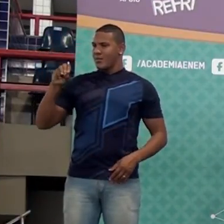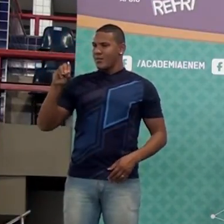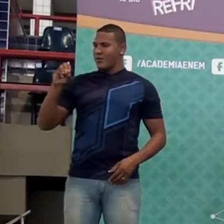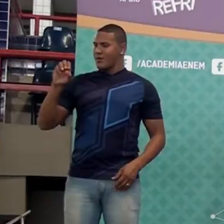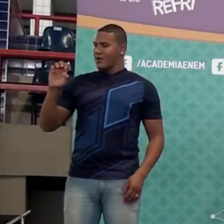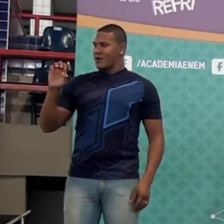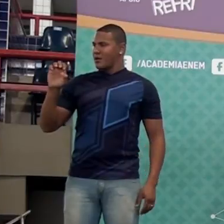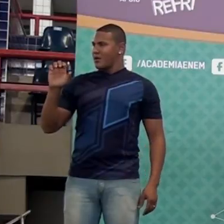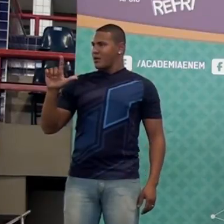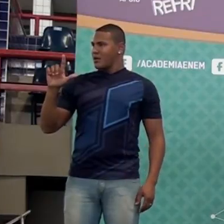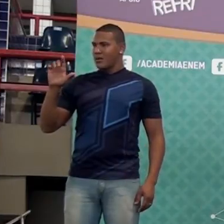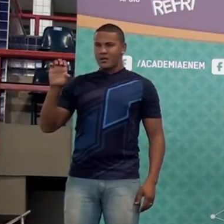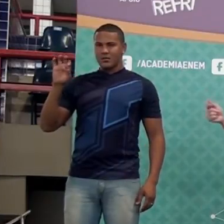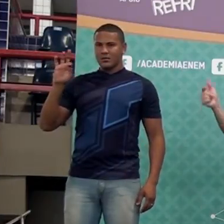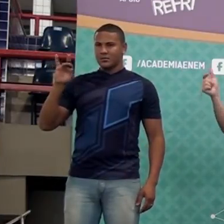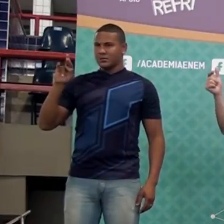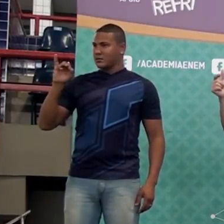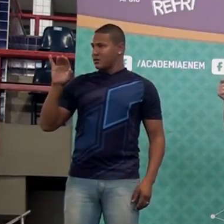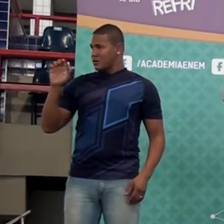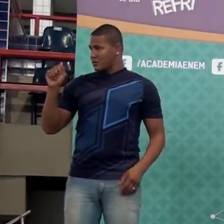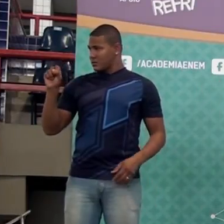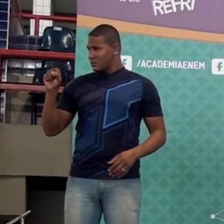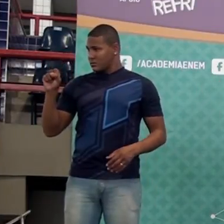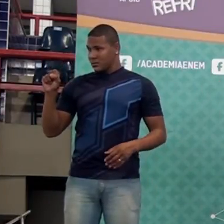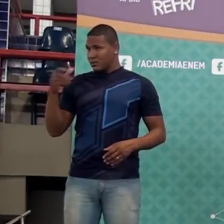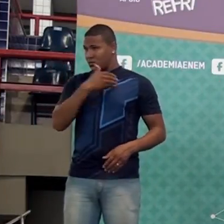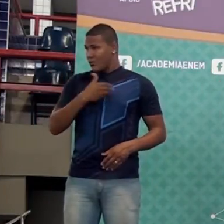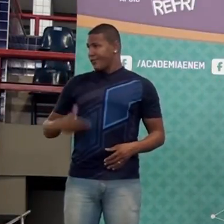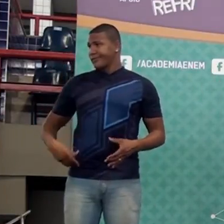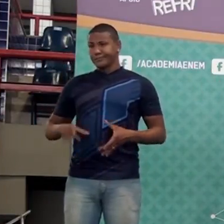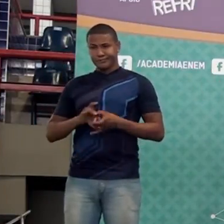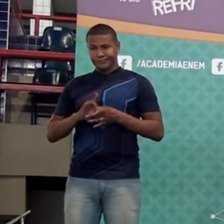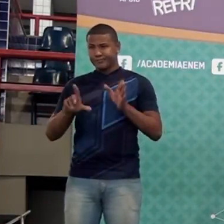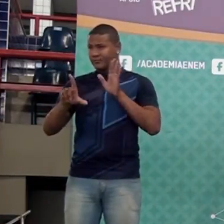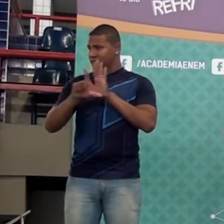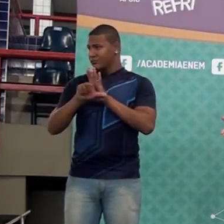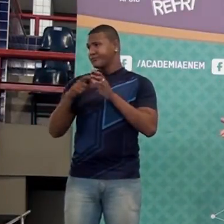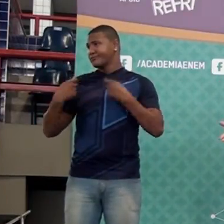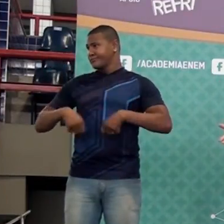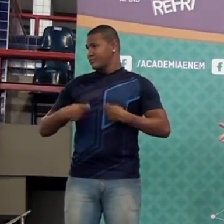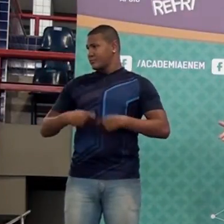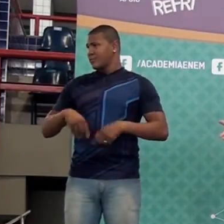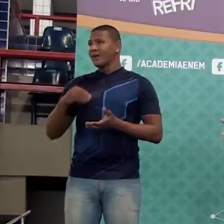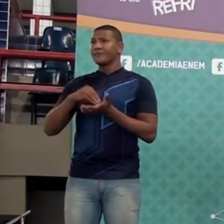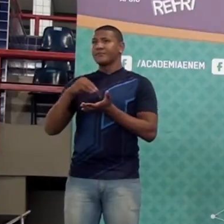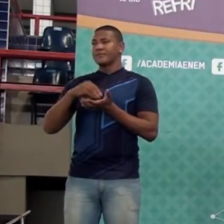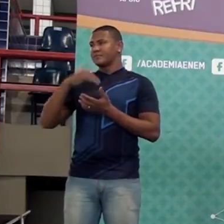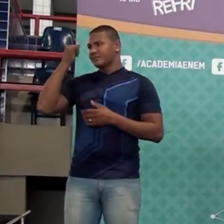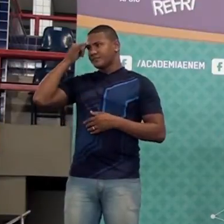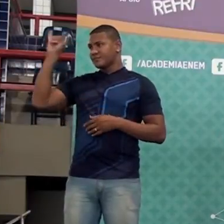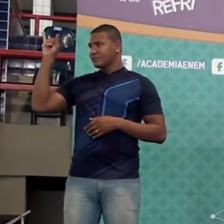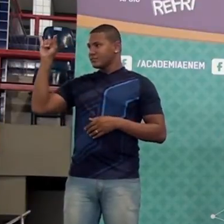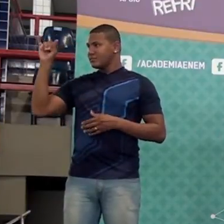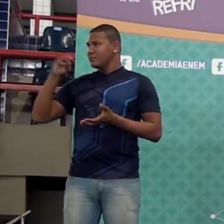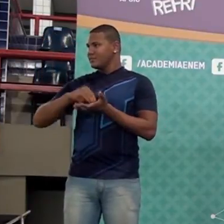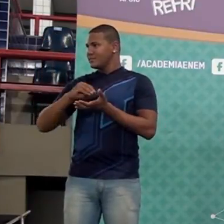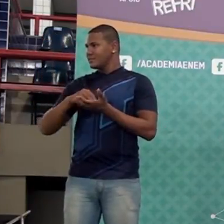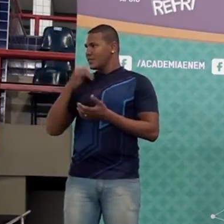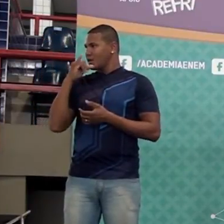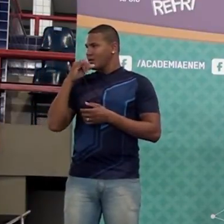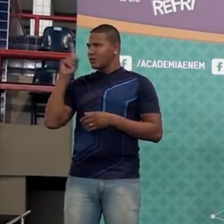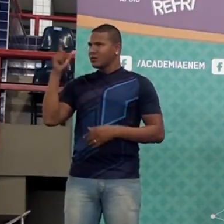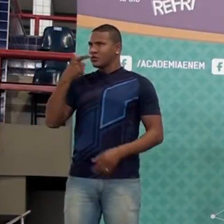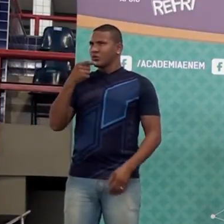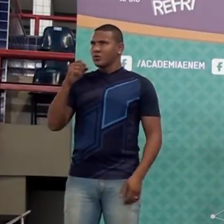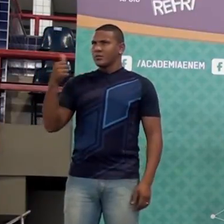de 30% os reservatórios, o governo tem que autorizar o funcionamento das termoelétricas para não faltar energia. Lá em 2001,